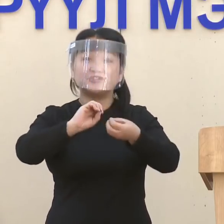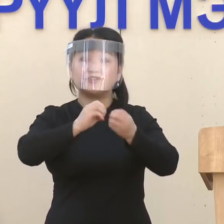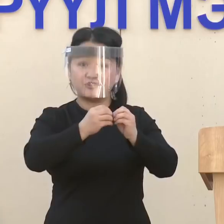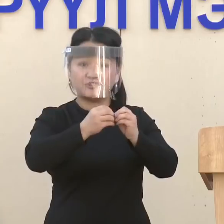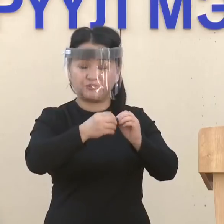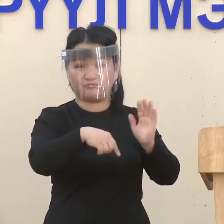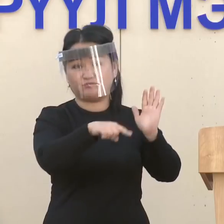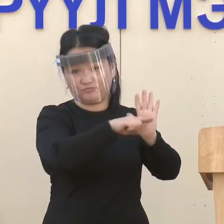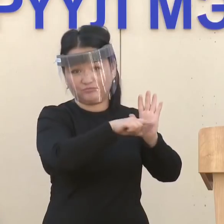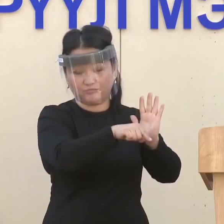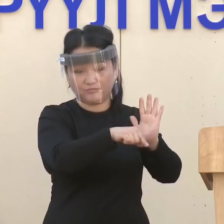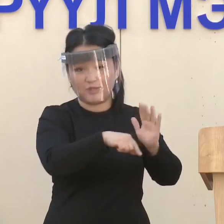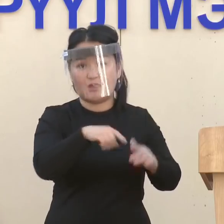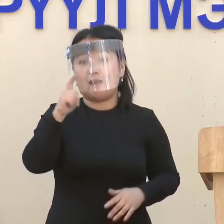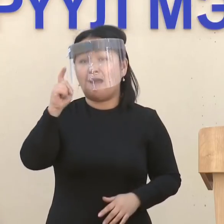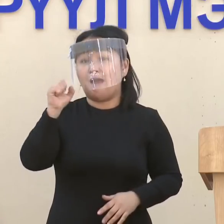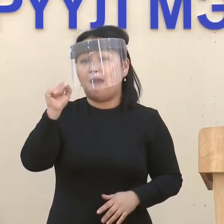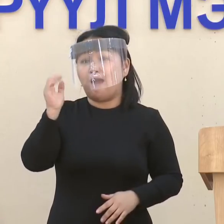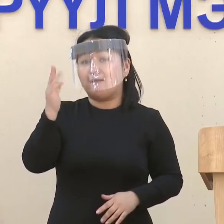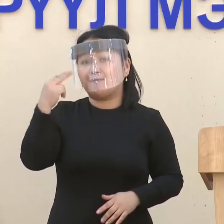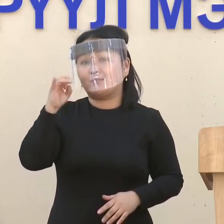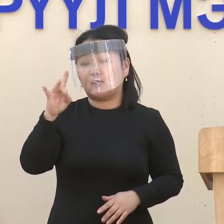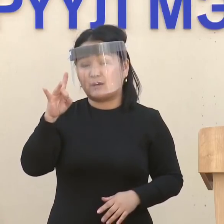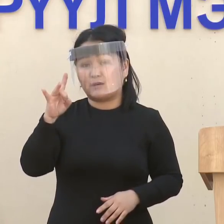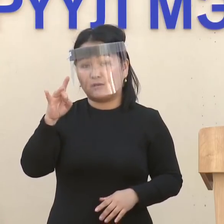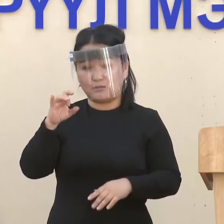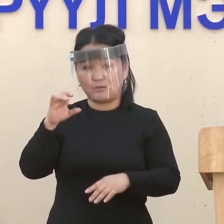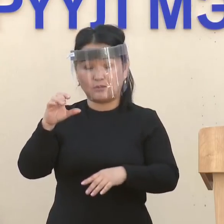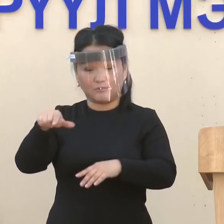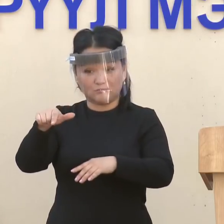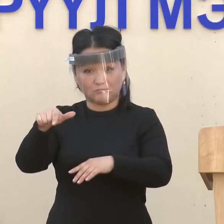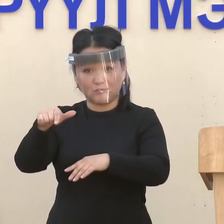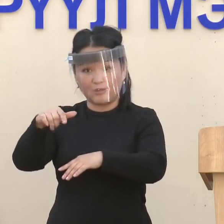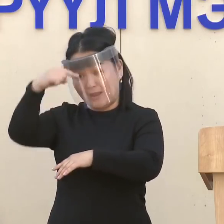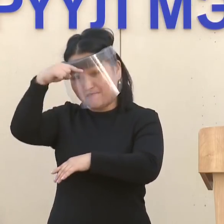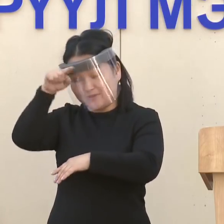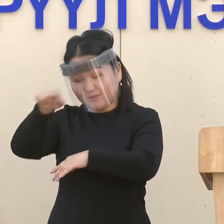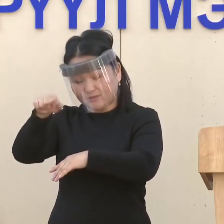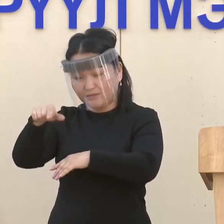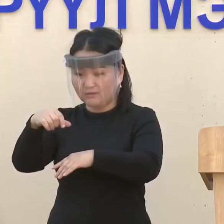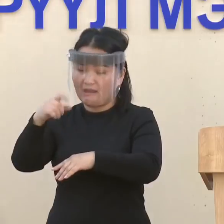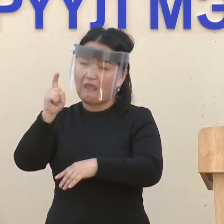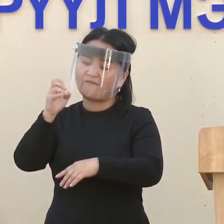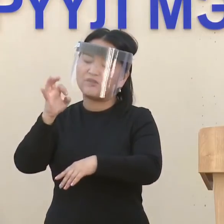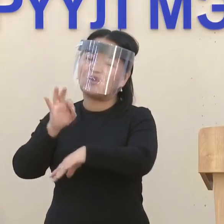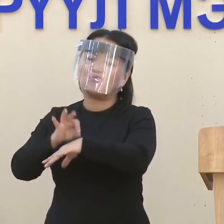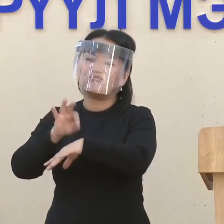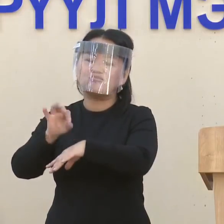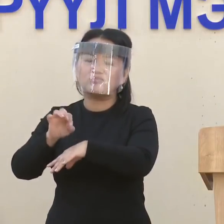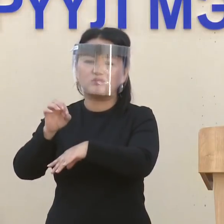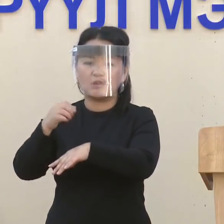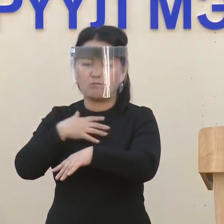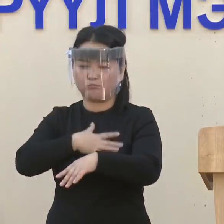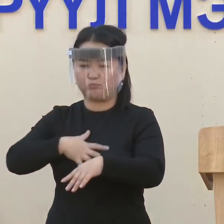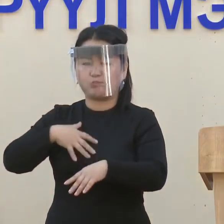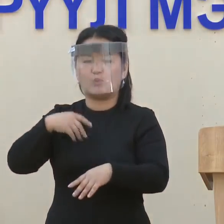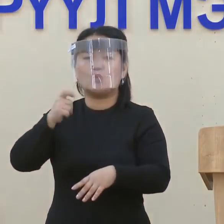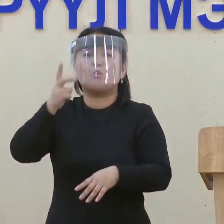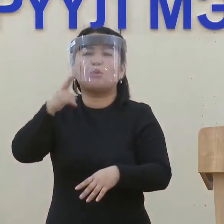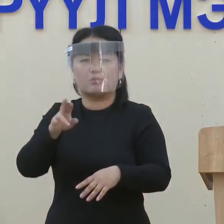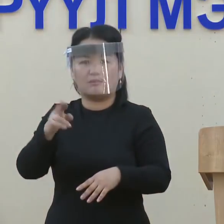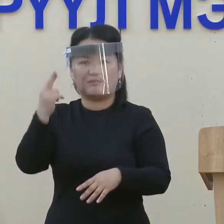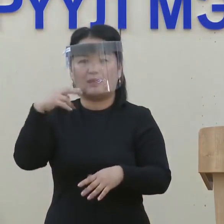нар хавдар судлалын үндэсний төвд хавдраар өвдөж эмчлүүлэгдэж байгаа хүмүүстэй ярилцаад хүнд өвчтэй дархлаа нь буурсан